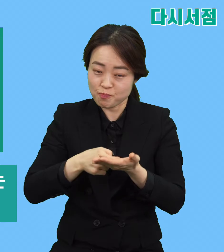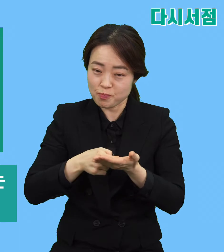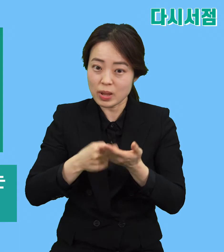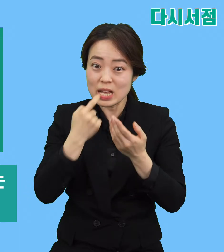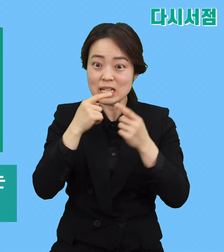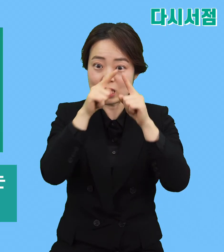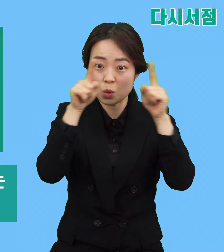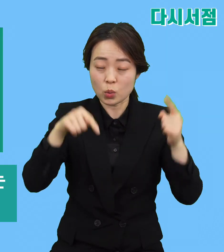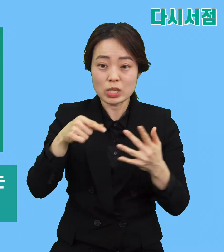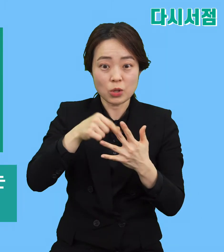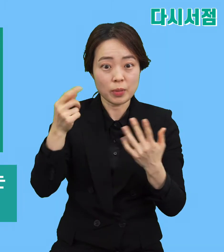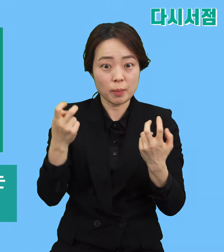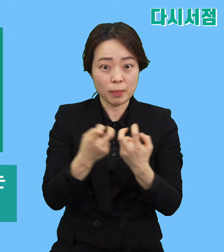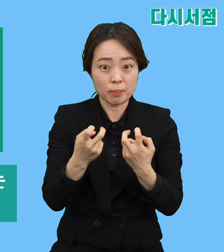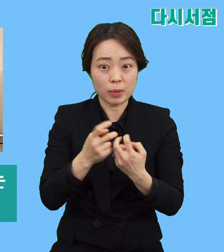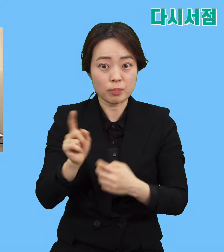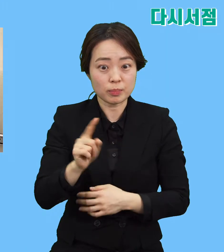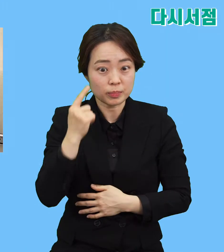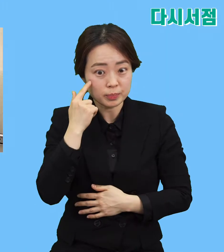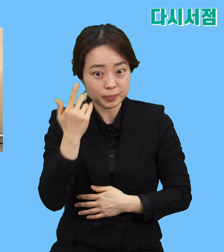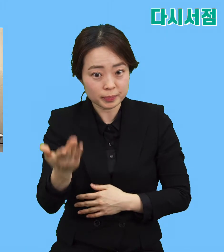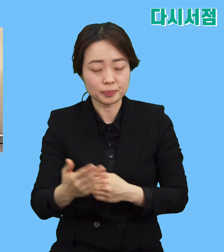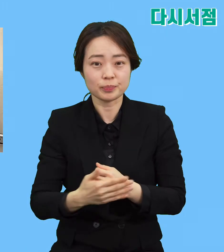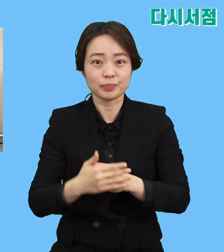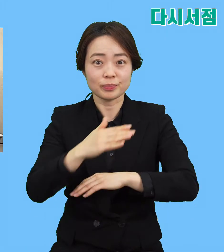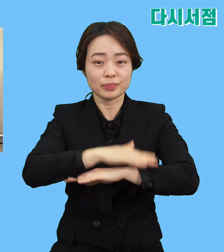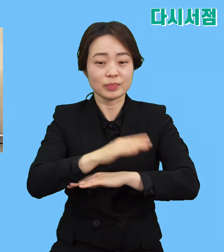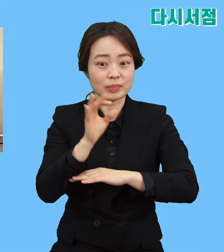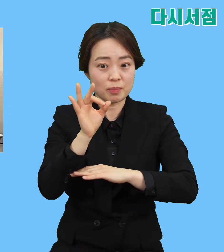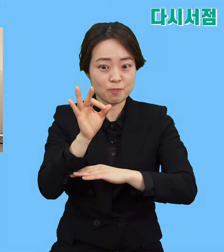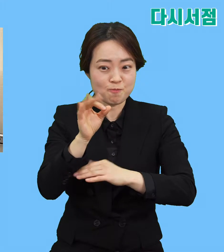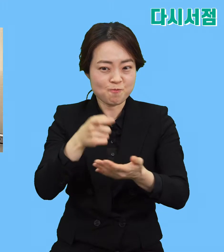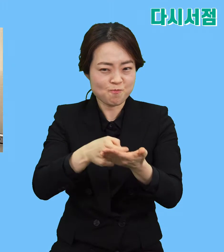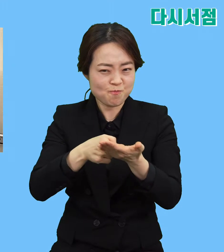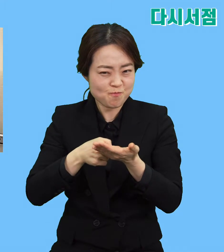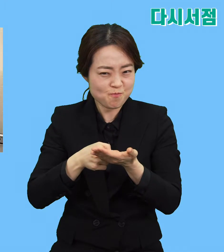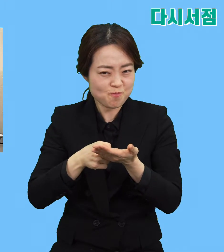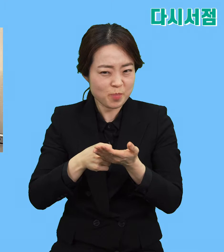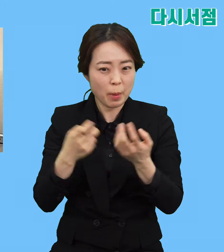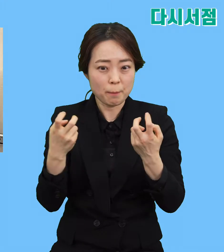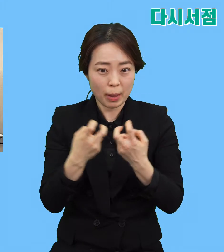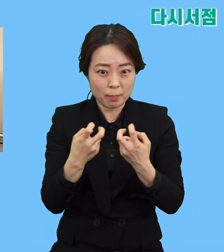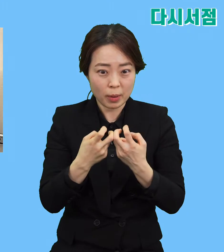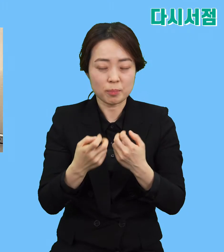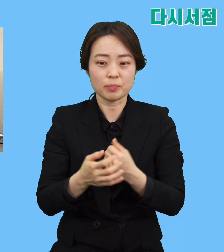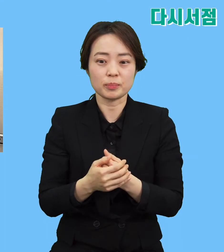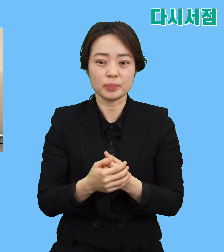종이 선택법이 있을까요? 인쇄비를 절감할 수 있는 종이 선택은